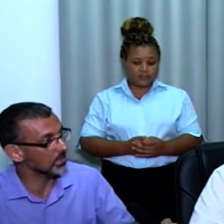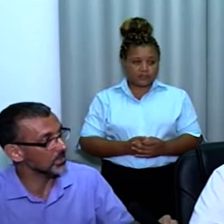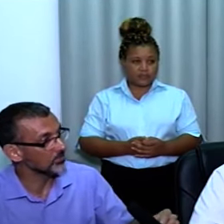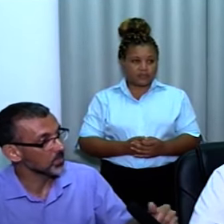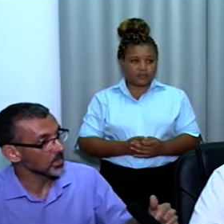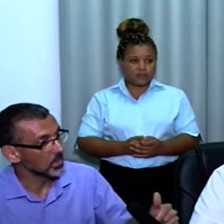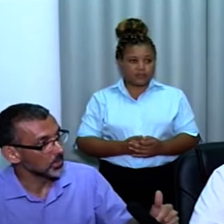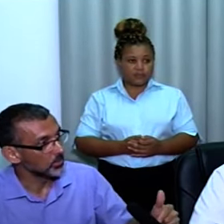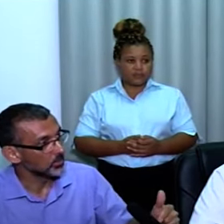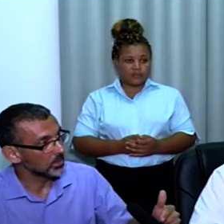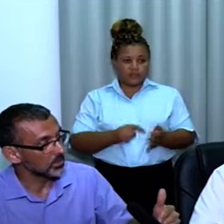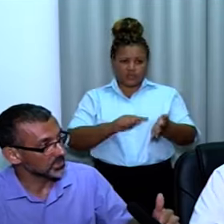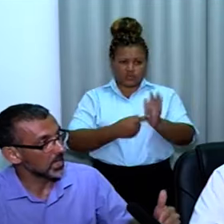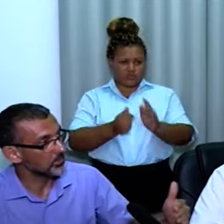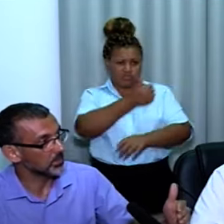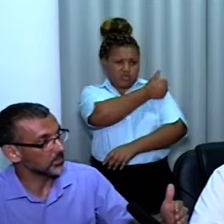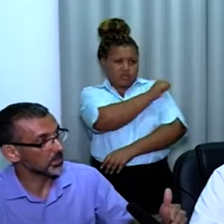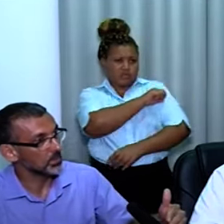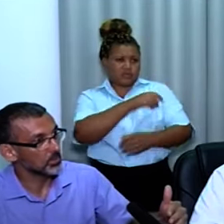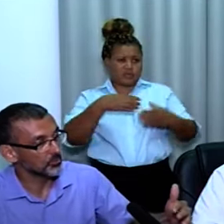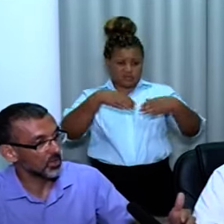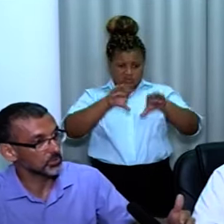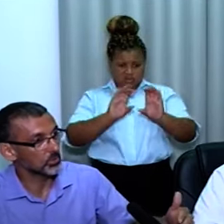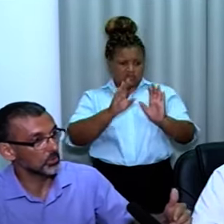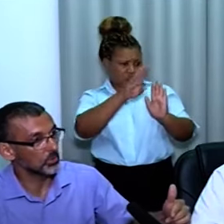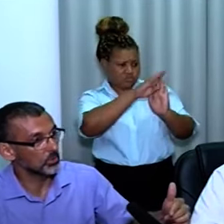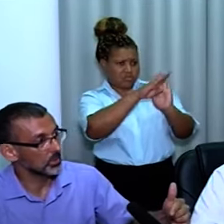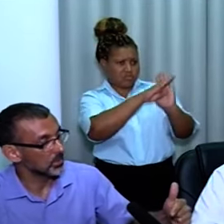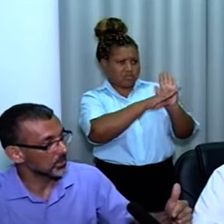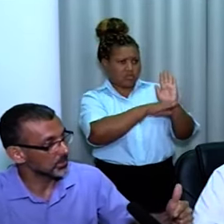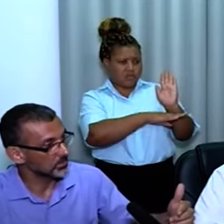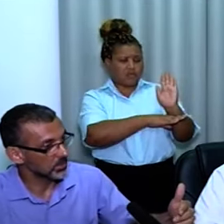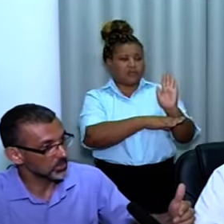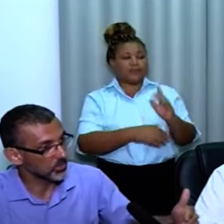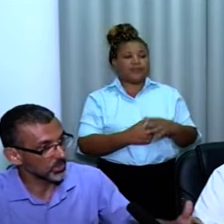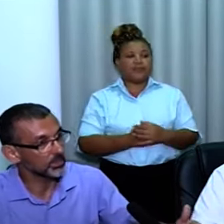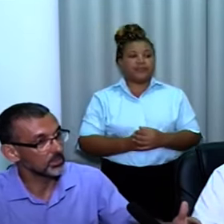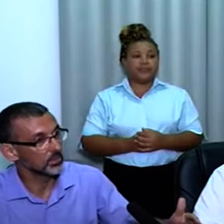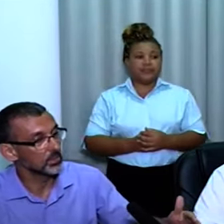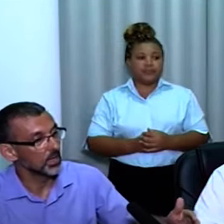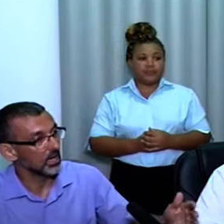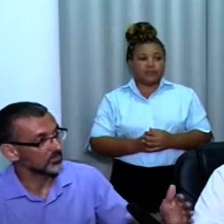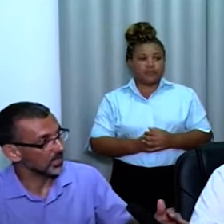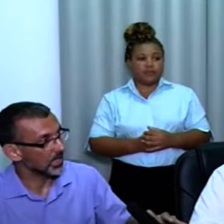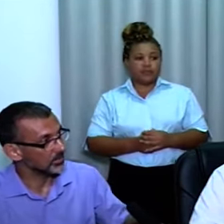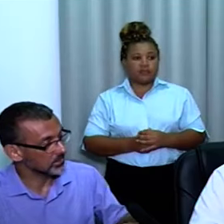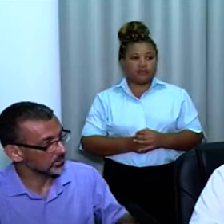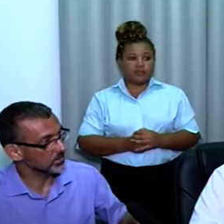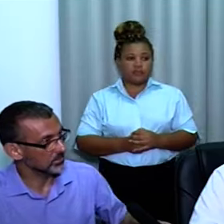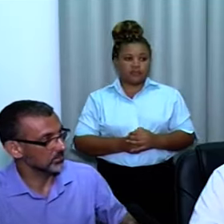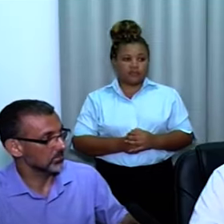qui nous step up, nous faisons screen. Avant